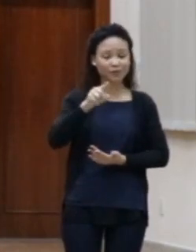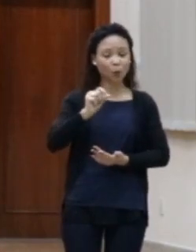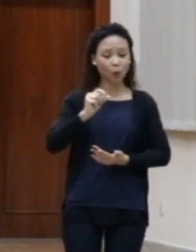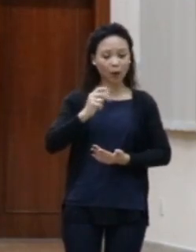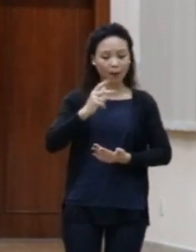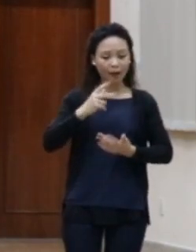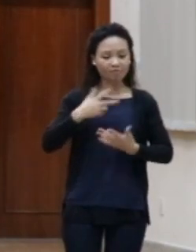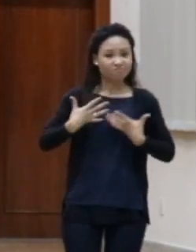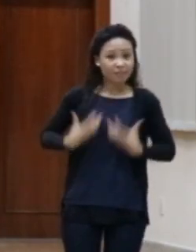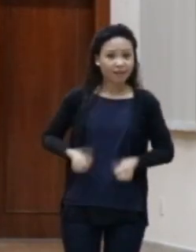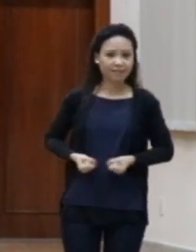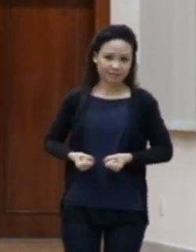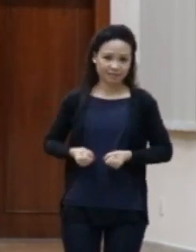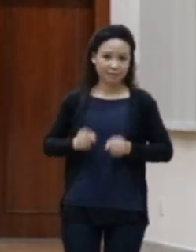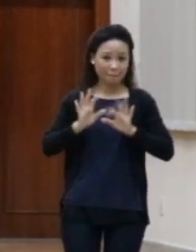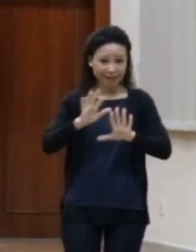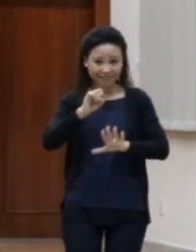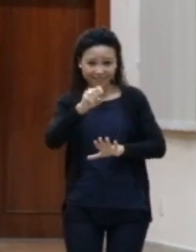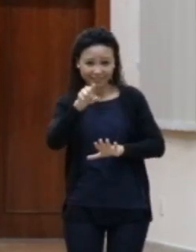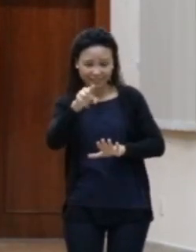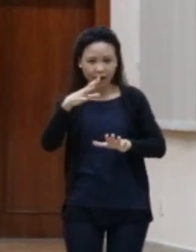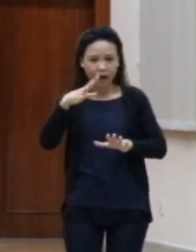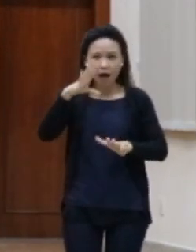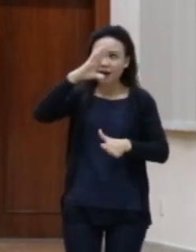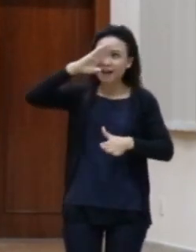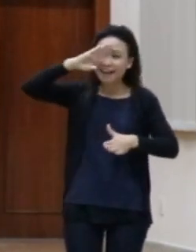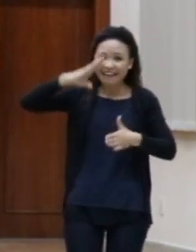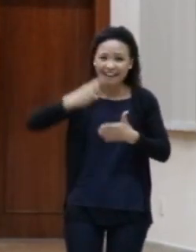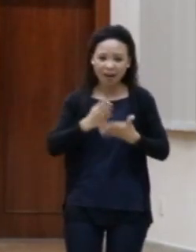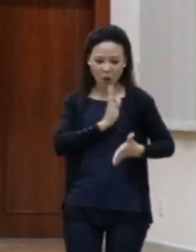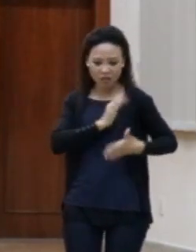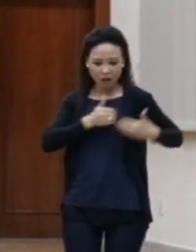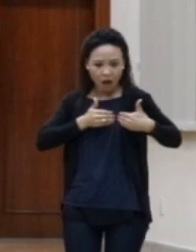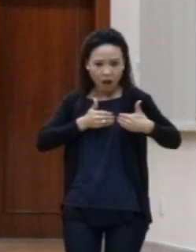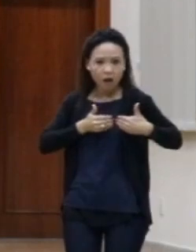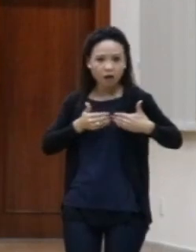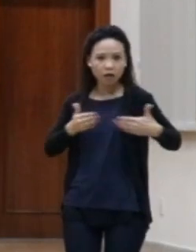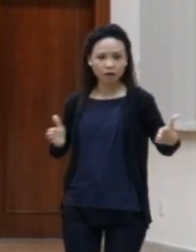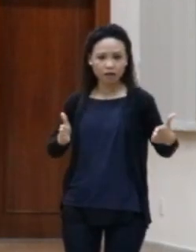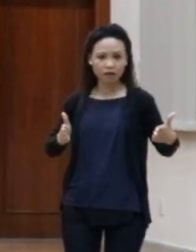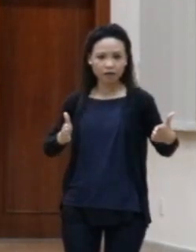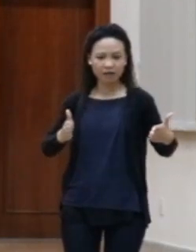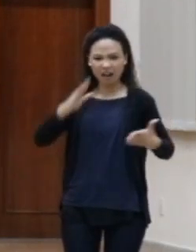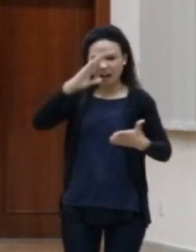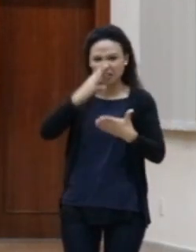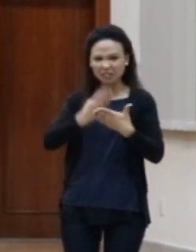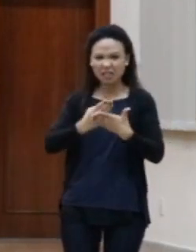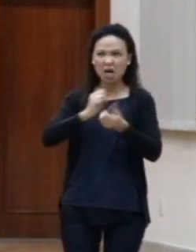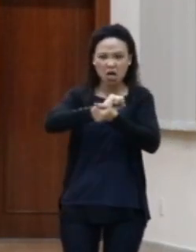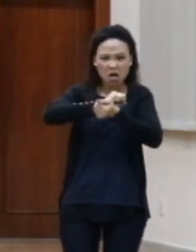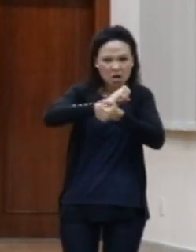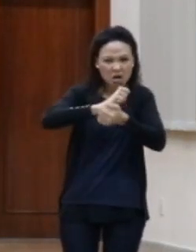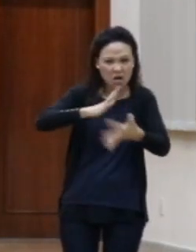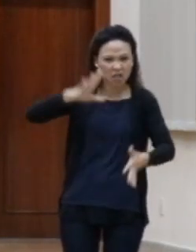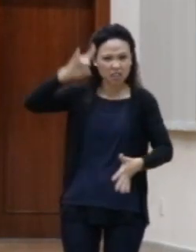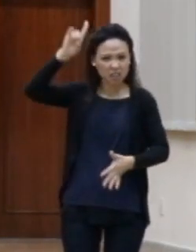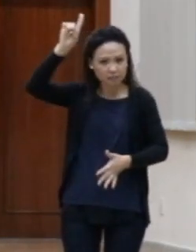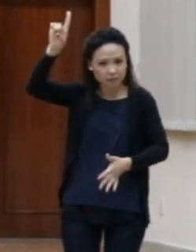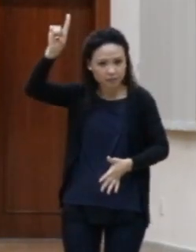se crermos nessa graça, na sua glória, na glória de Deus, crer que isso é melhor do que a